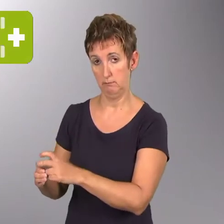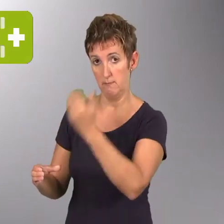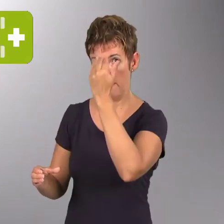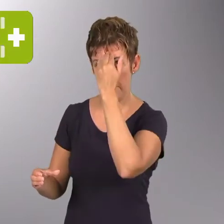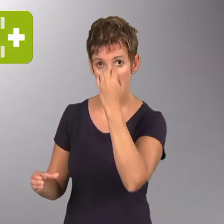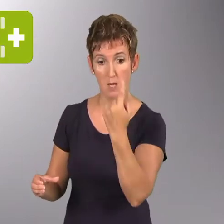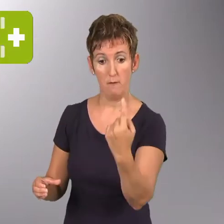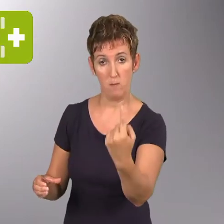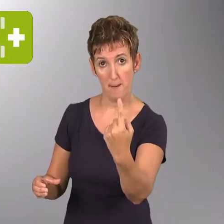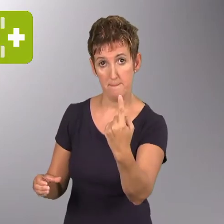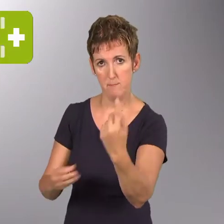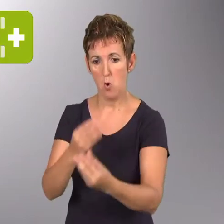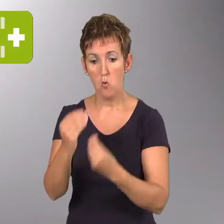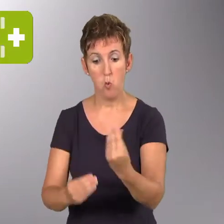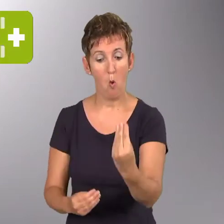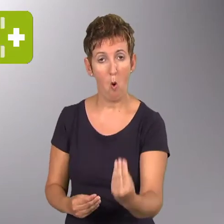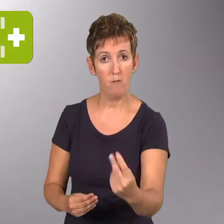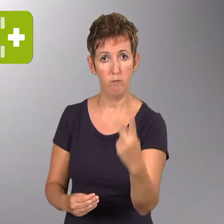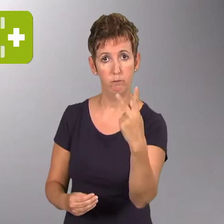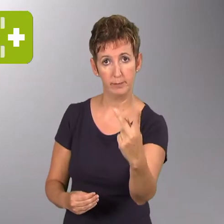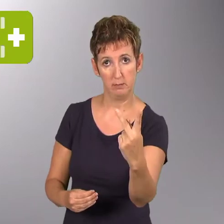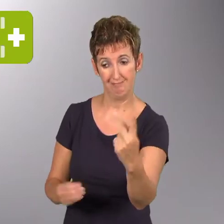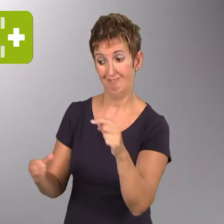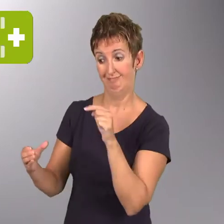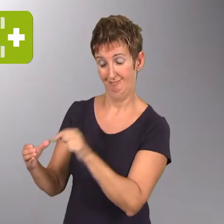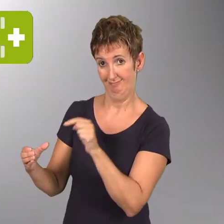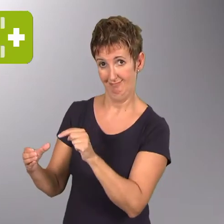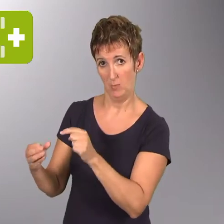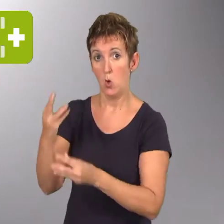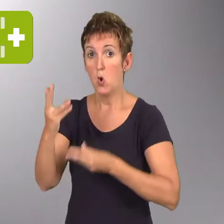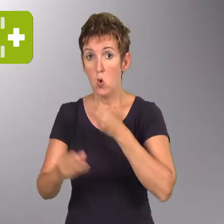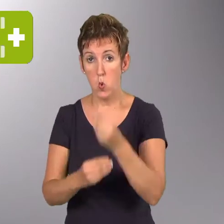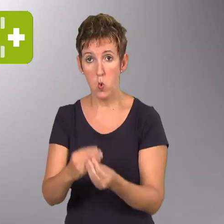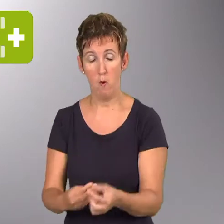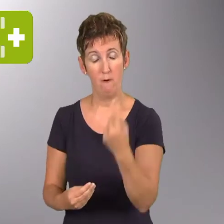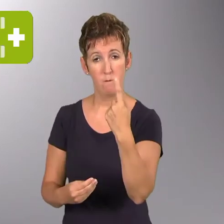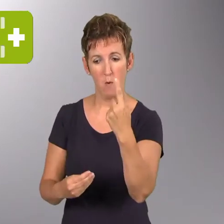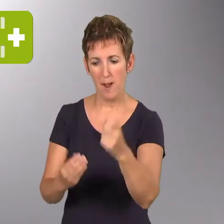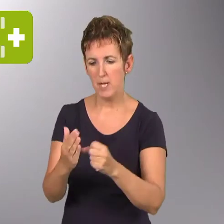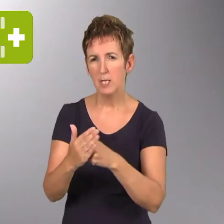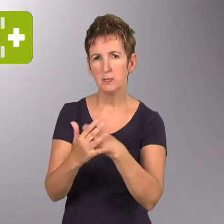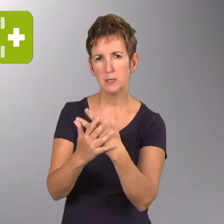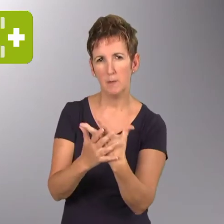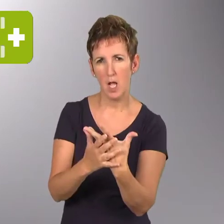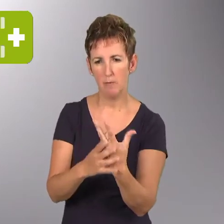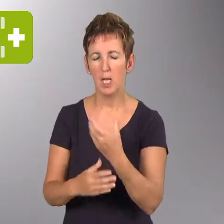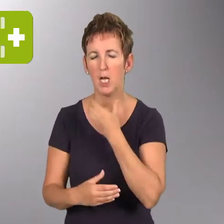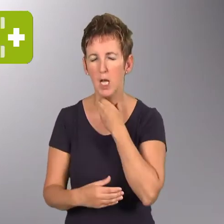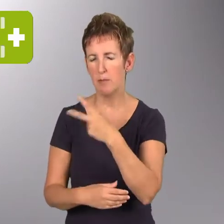Contacter un médecin si votre enfant ou vous-même faites partie d'un groupe à risque ou si